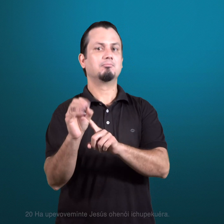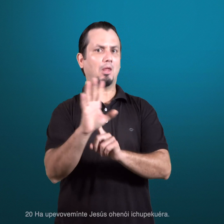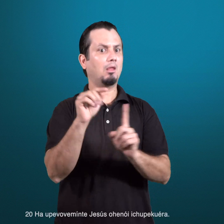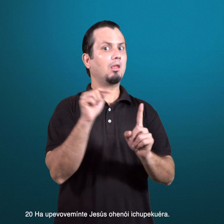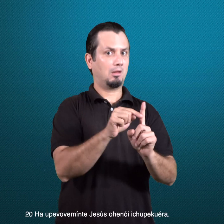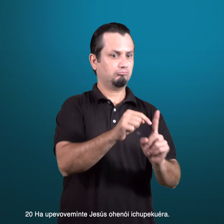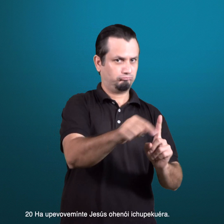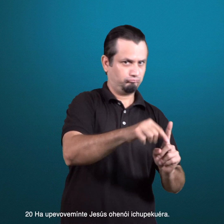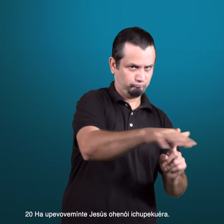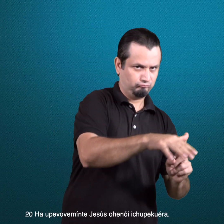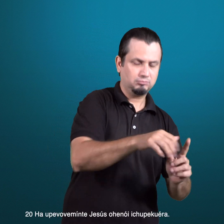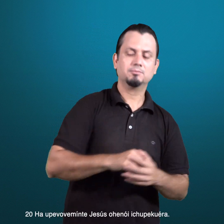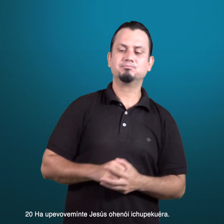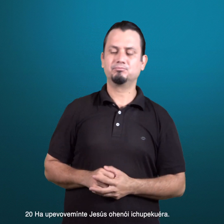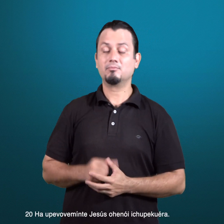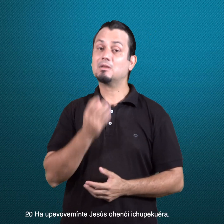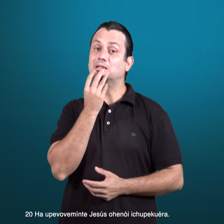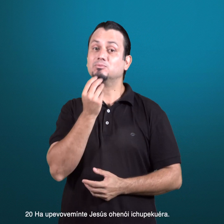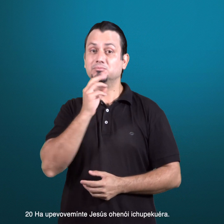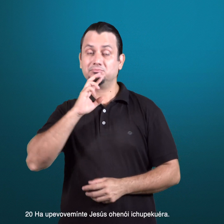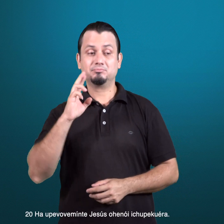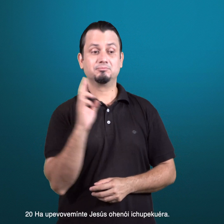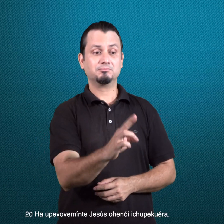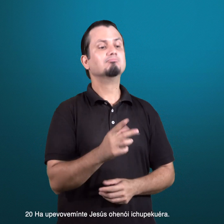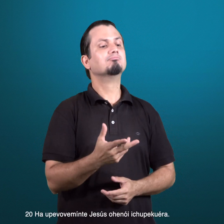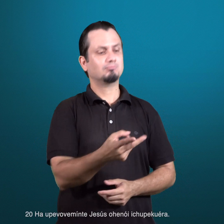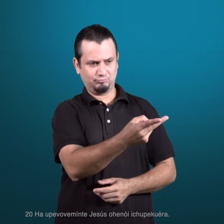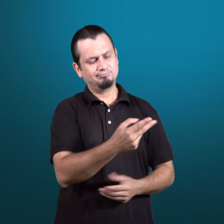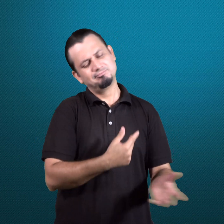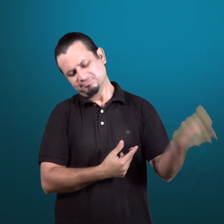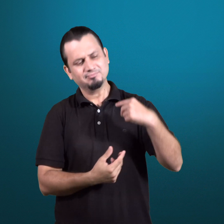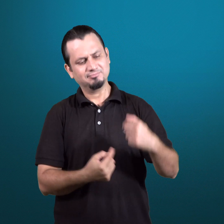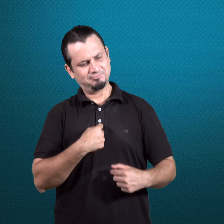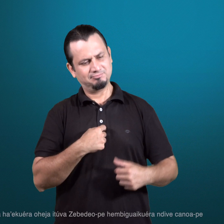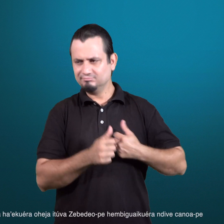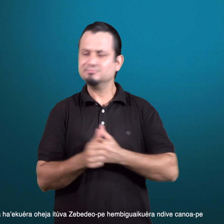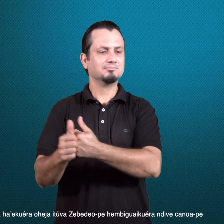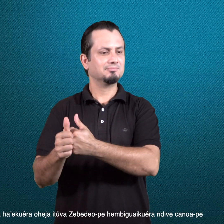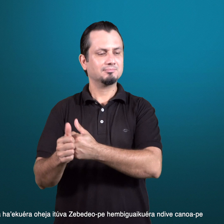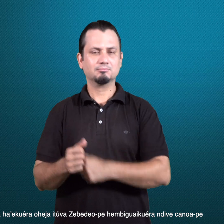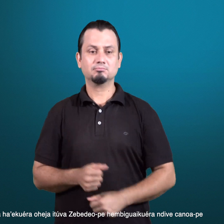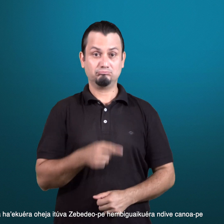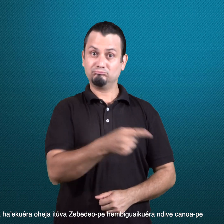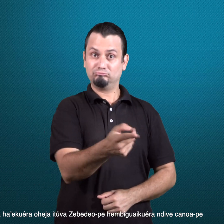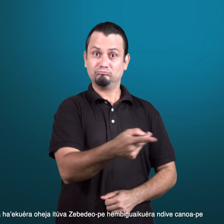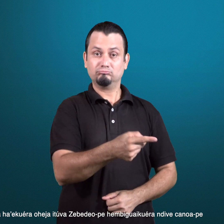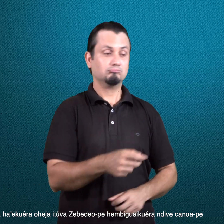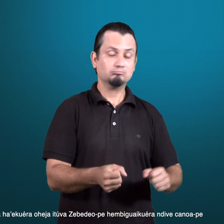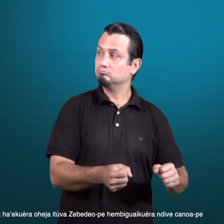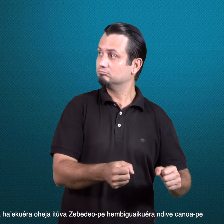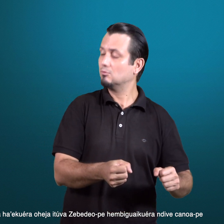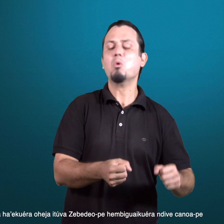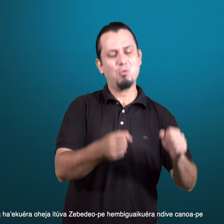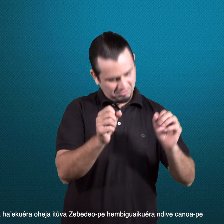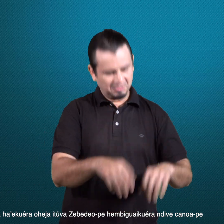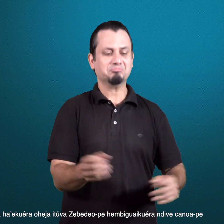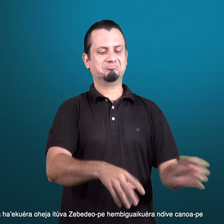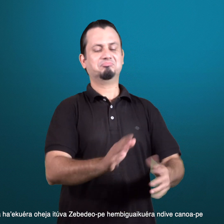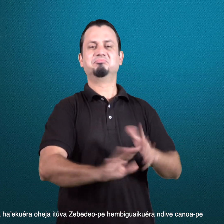Ha upevovemínte Jesús ohenói ichupekuéra. Ha ha'ekuéra oheja itúva Zebedéope